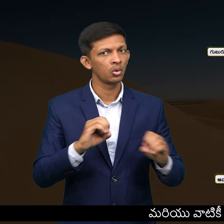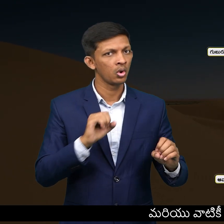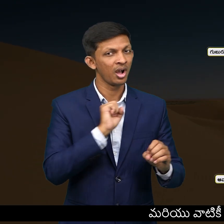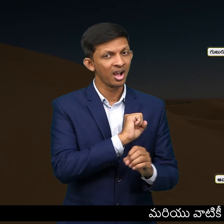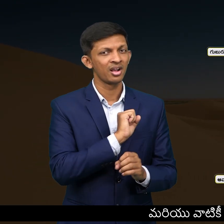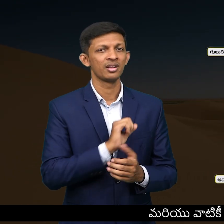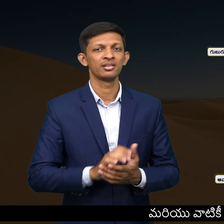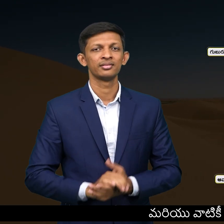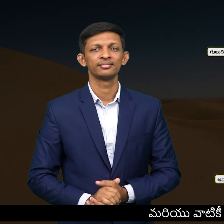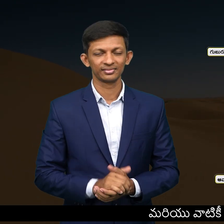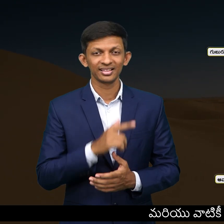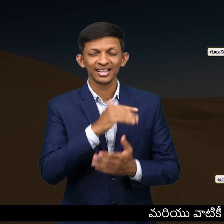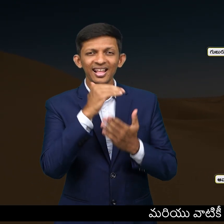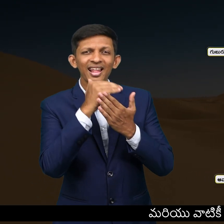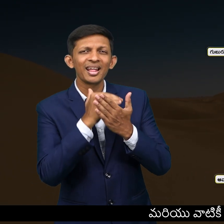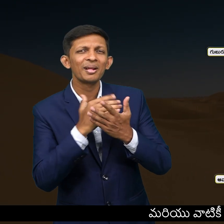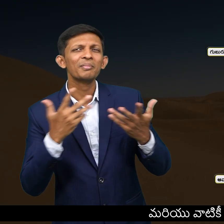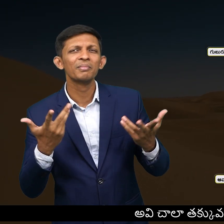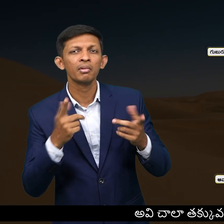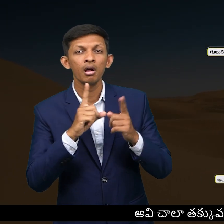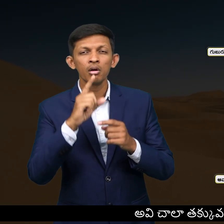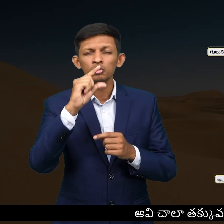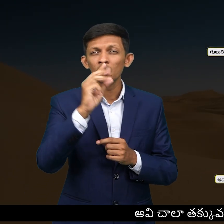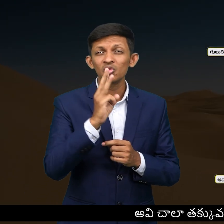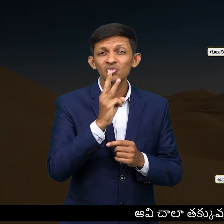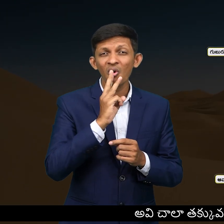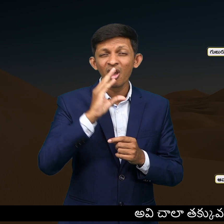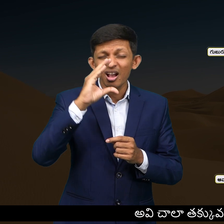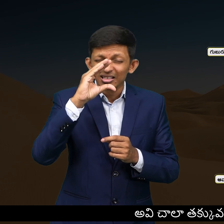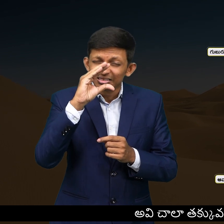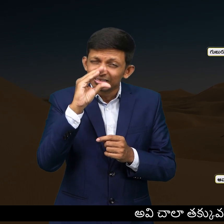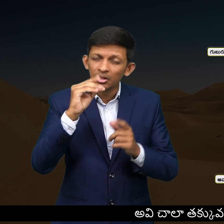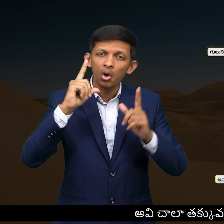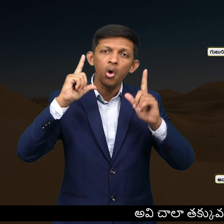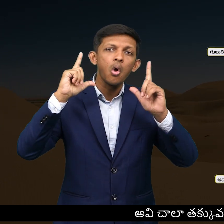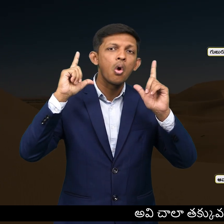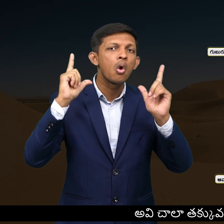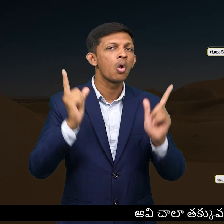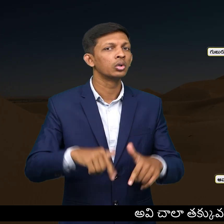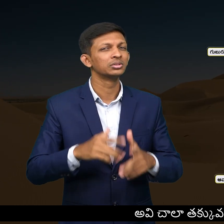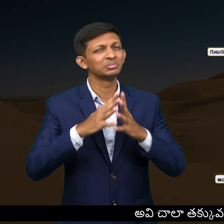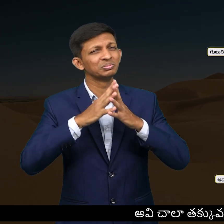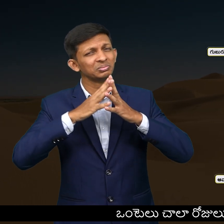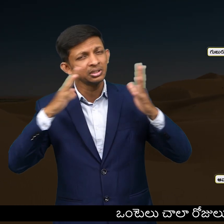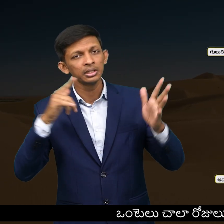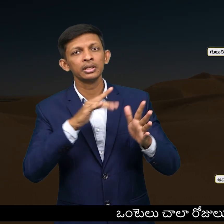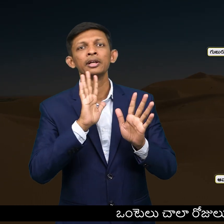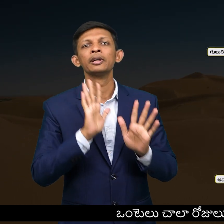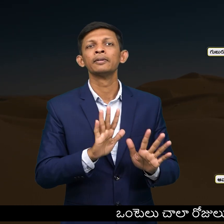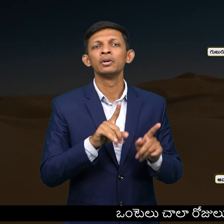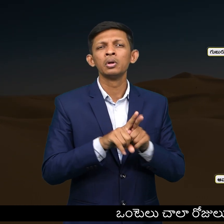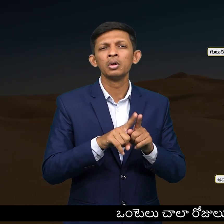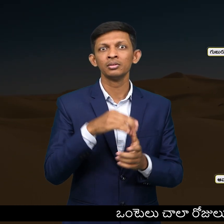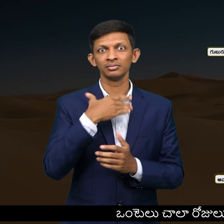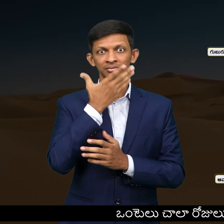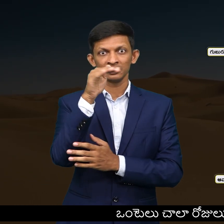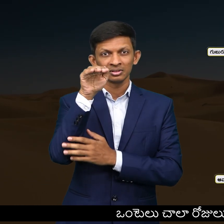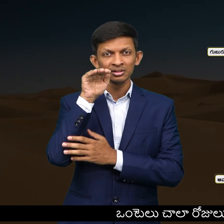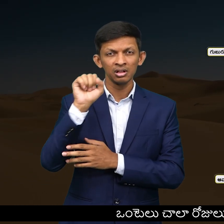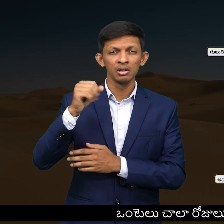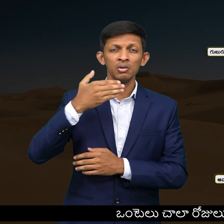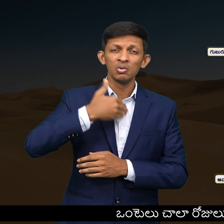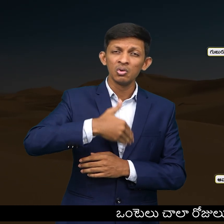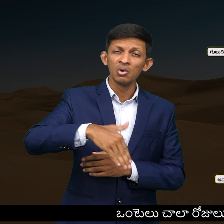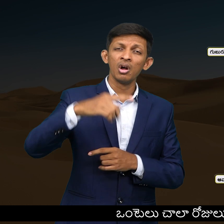వాటికి ఎక్కువ చెమట పట్టదు. అవి చాలా తక్కువ నీటిని కోల్పోతాయి కాబట్టి ఒంటెలు చాలా రోజులు